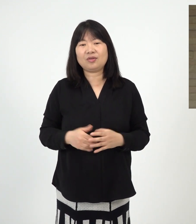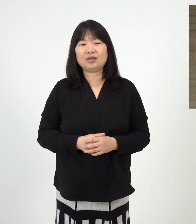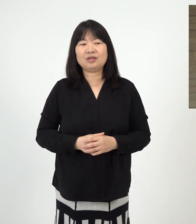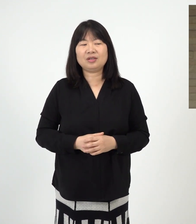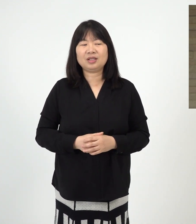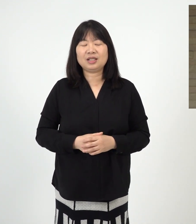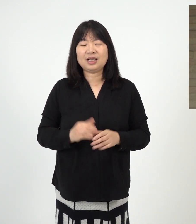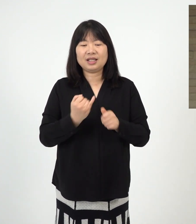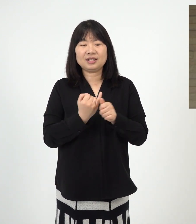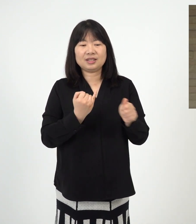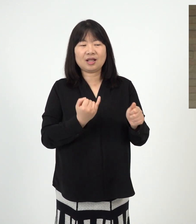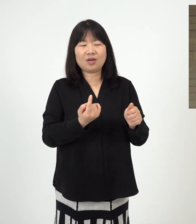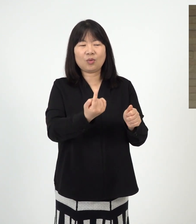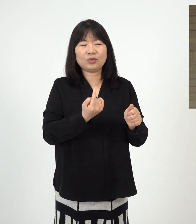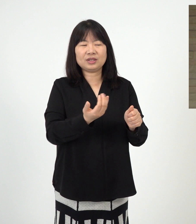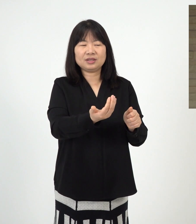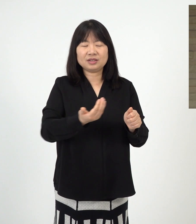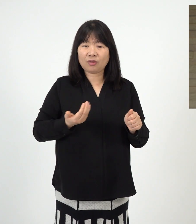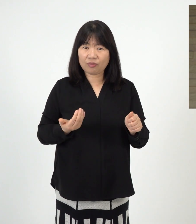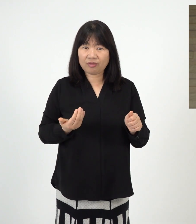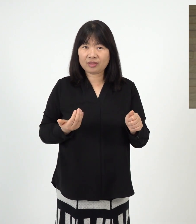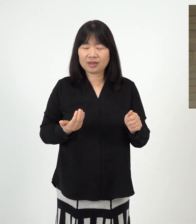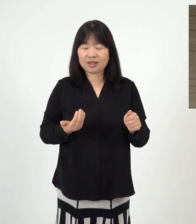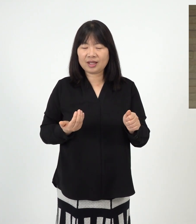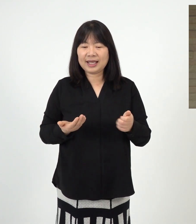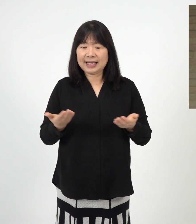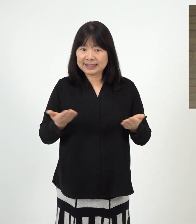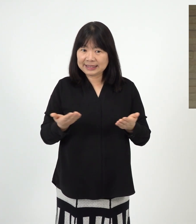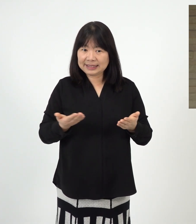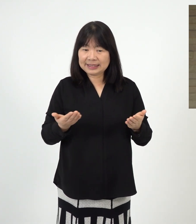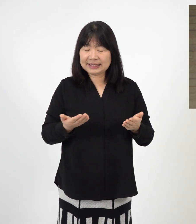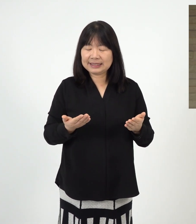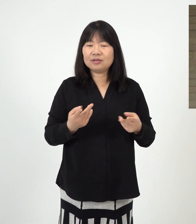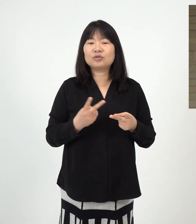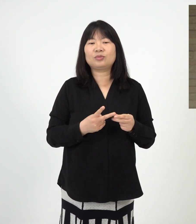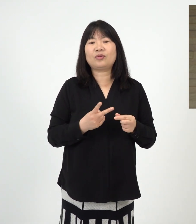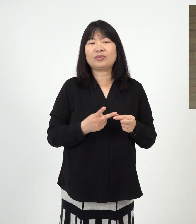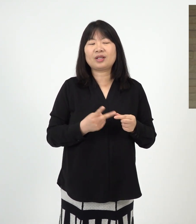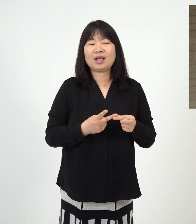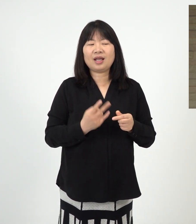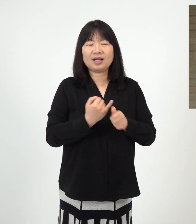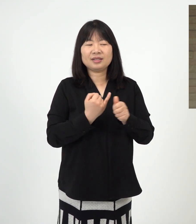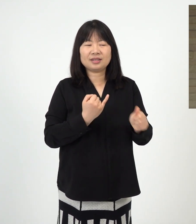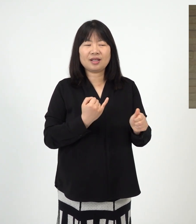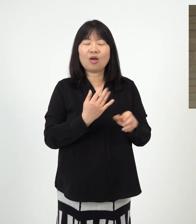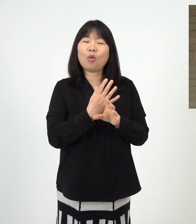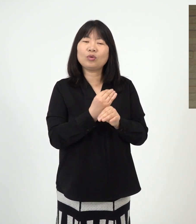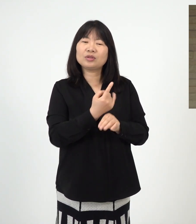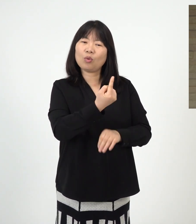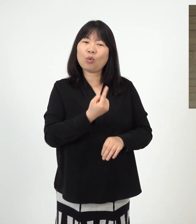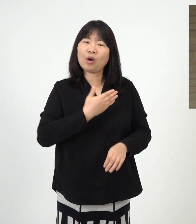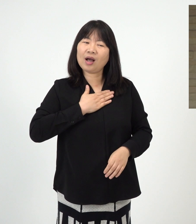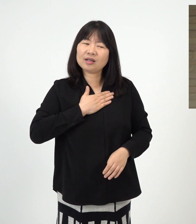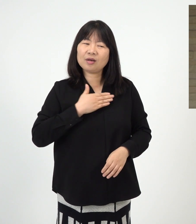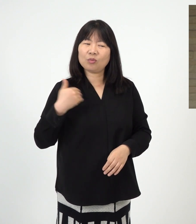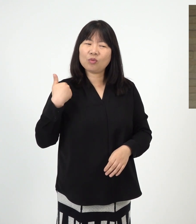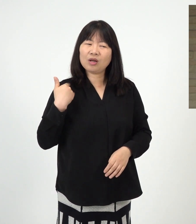그러면 신랑이 오기 전에 하는 일이라면, 두 번째, 신랑이 언제 올지 알아요,